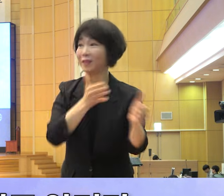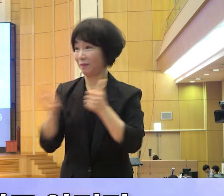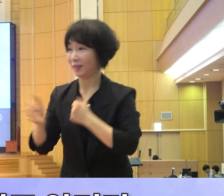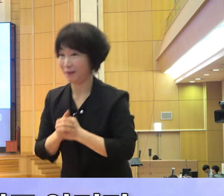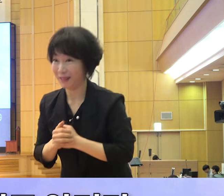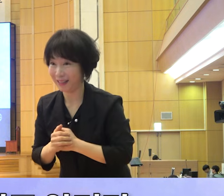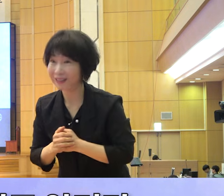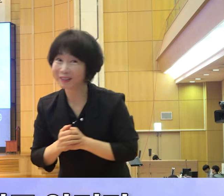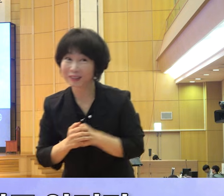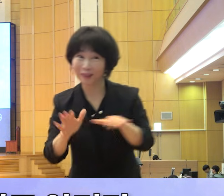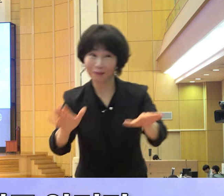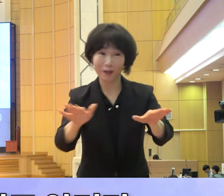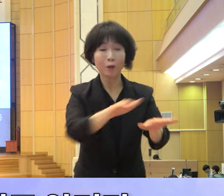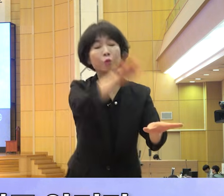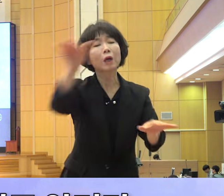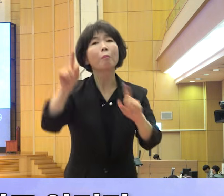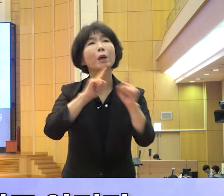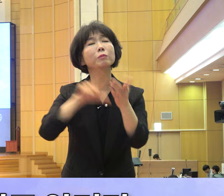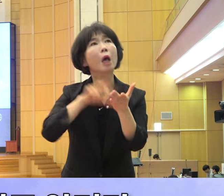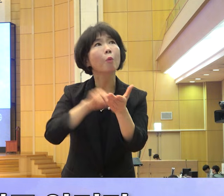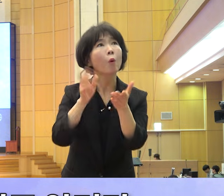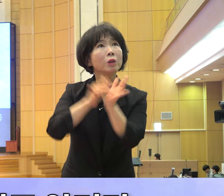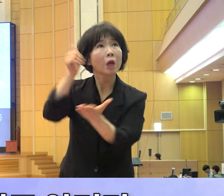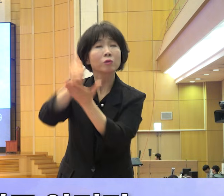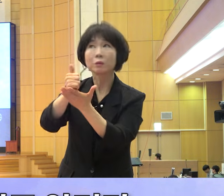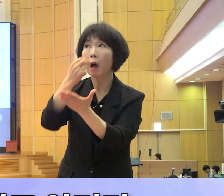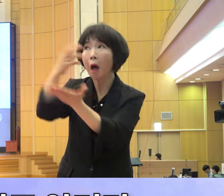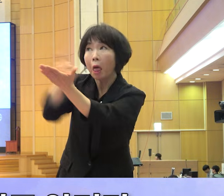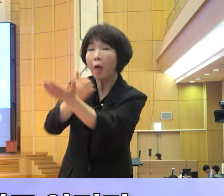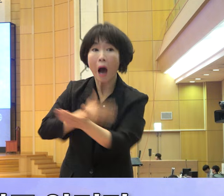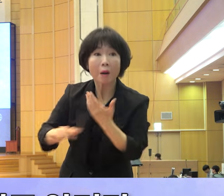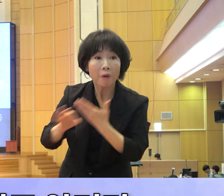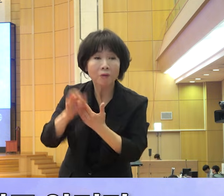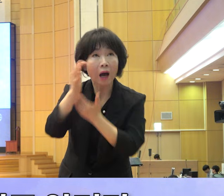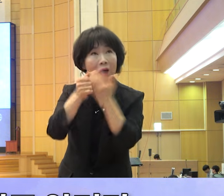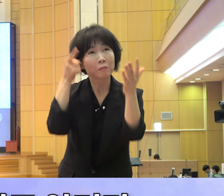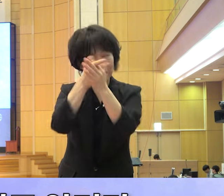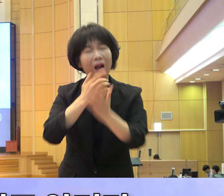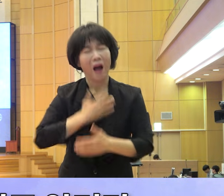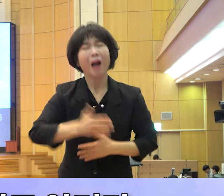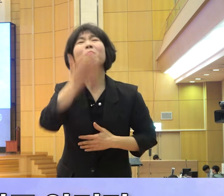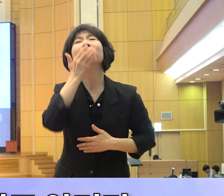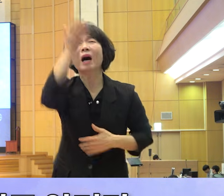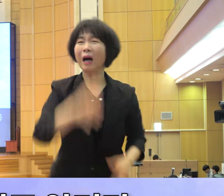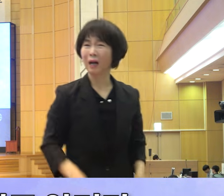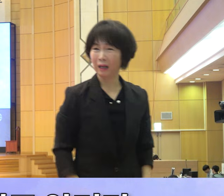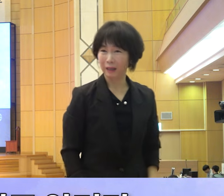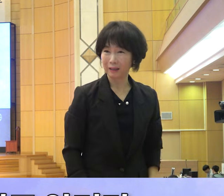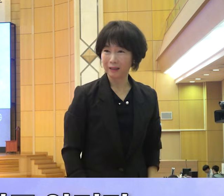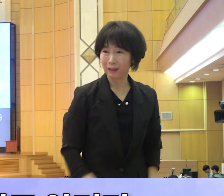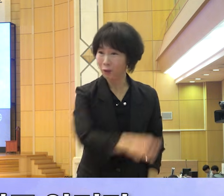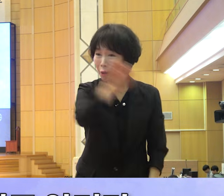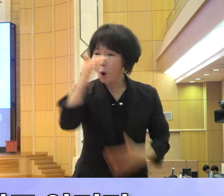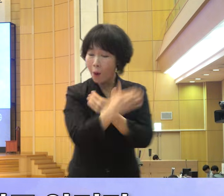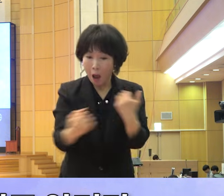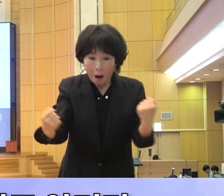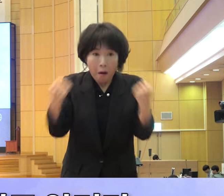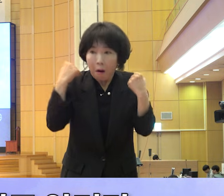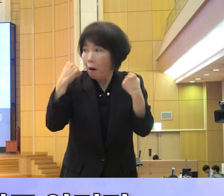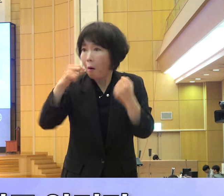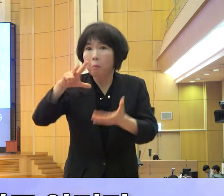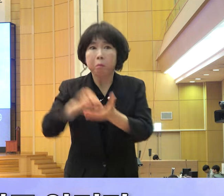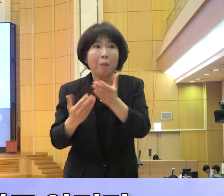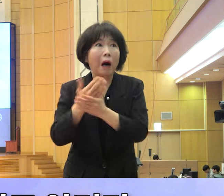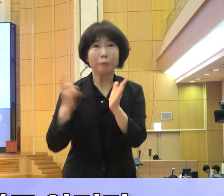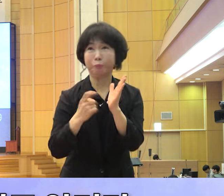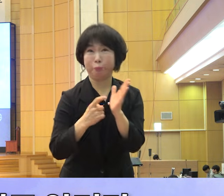제목이 예수를 알면 하나님을 안다. 우리 건강 문제도 문제가 다가왔을 때